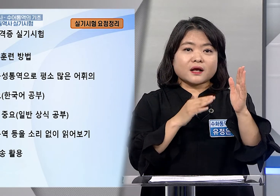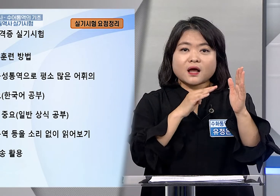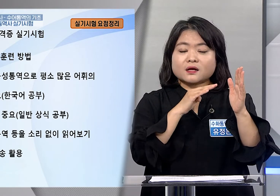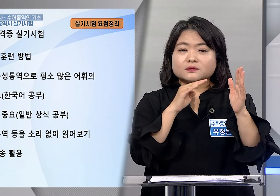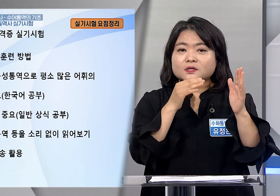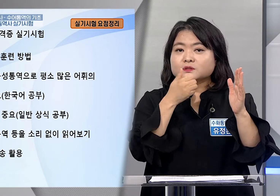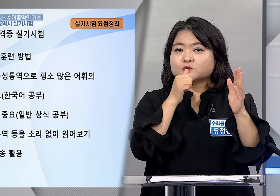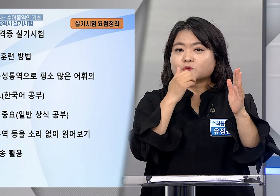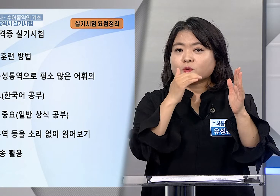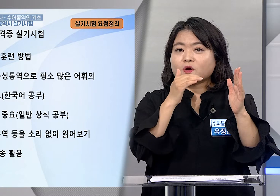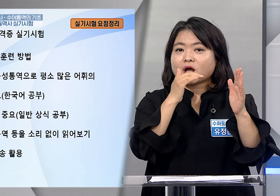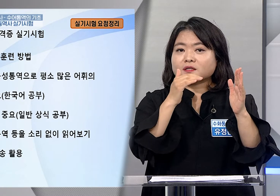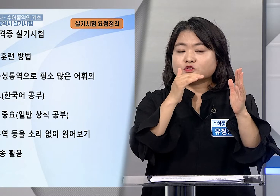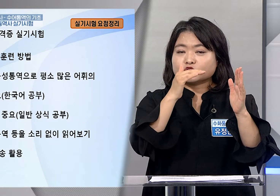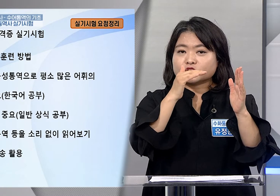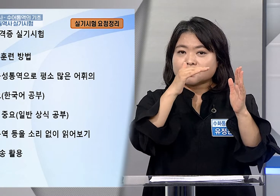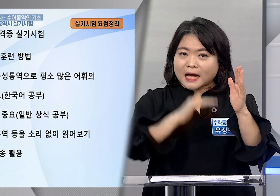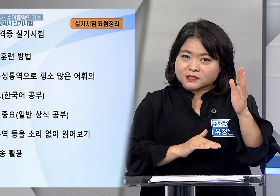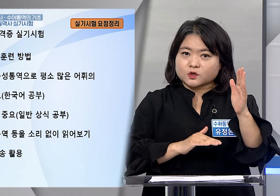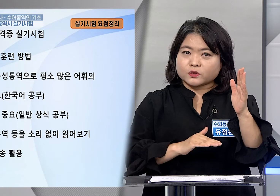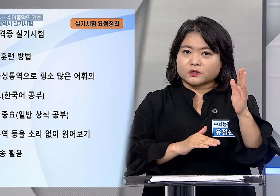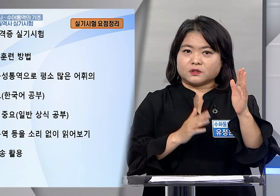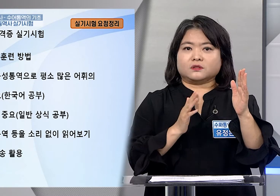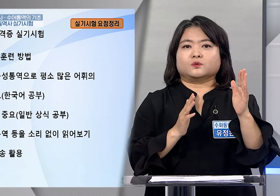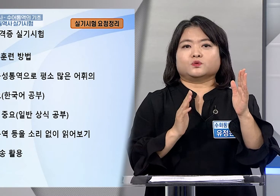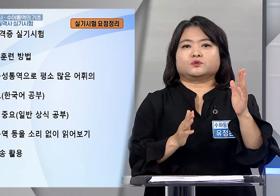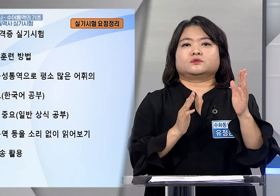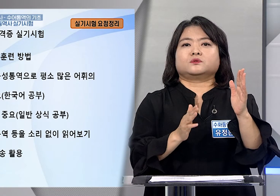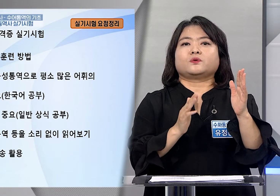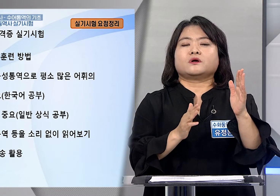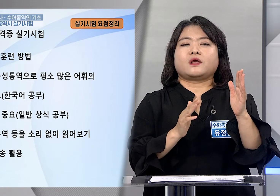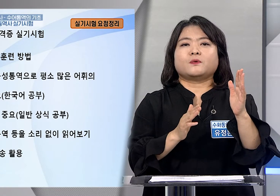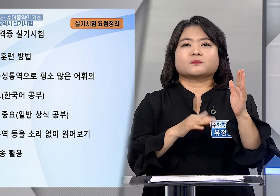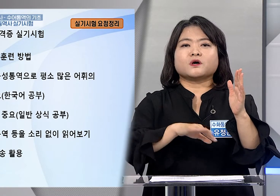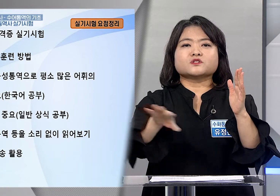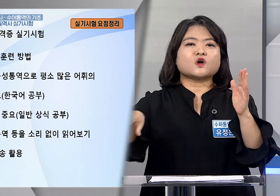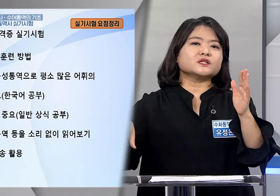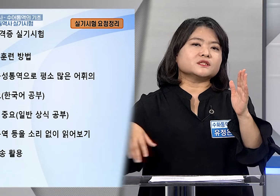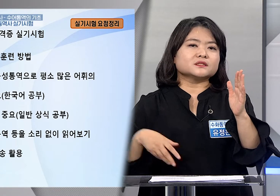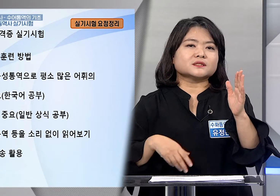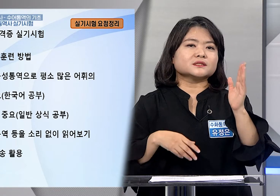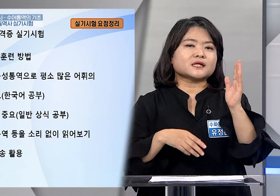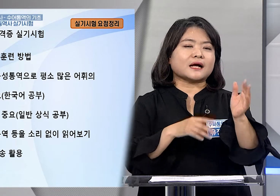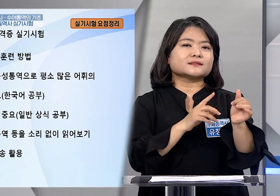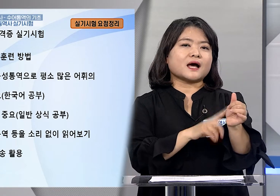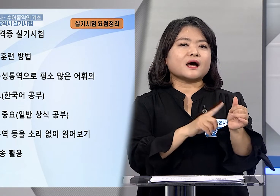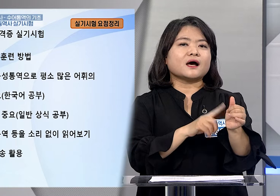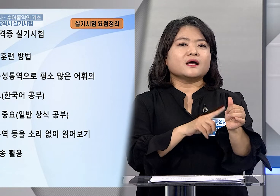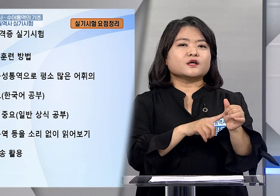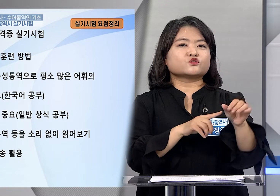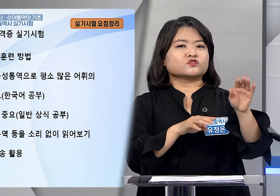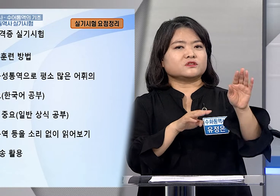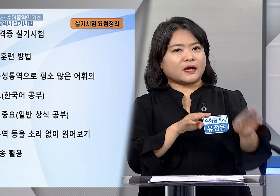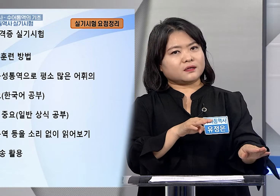내가 음성 통역하는 수준이 낮은 어휘로 통역을 해버리면 청인들은 그 강사의 수준을 낮게